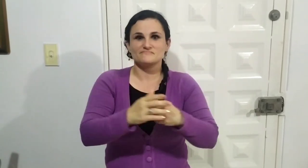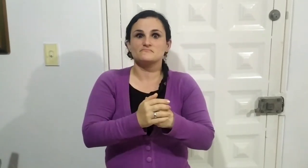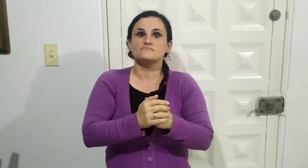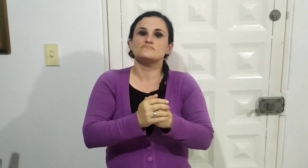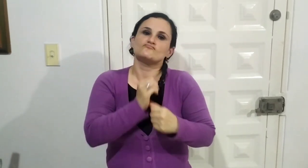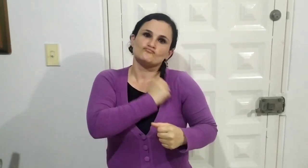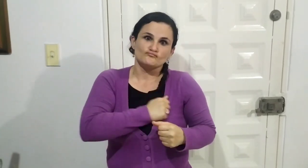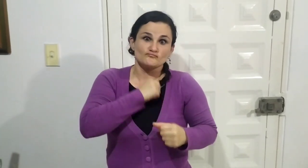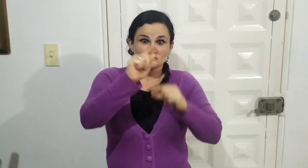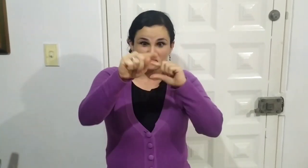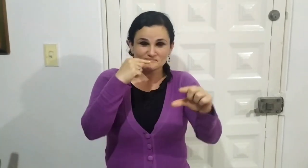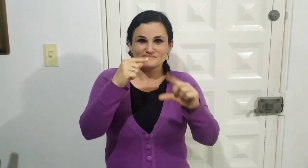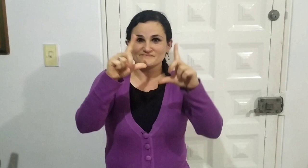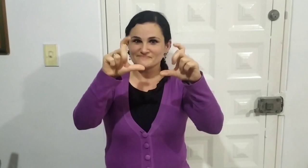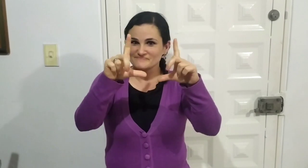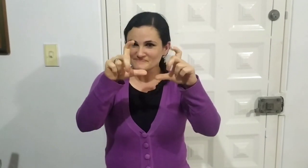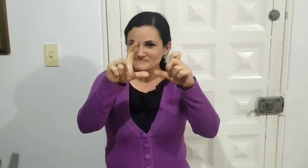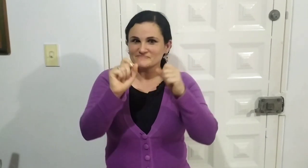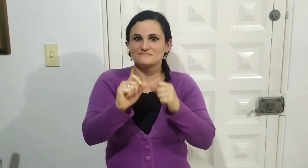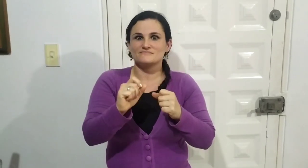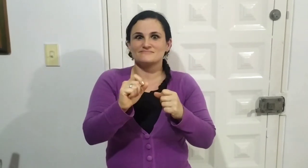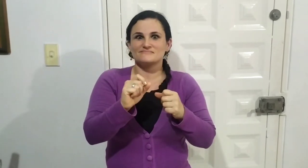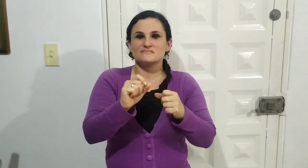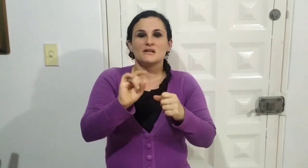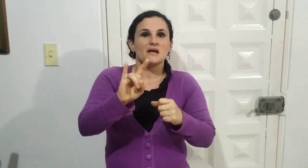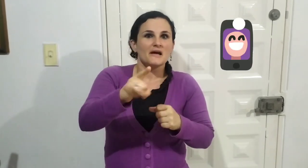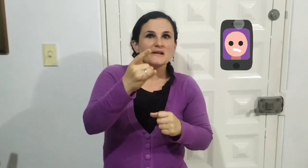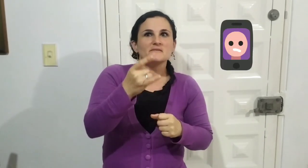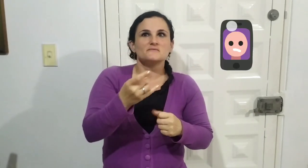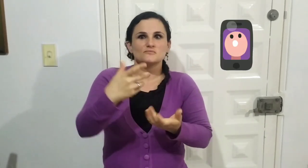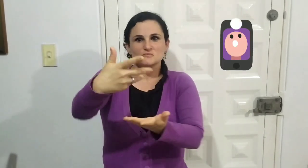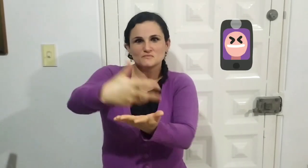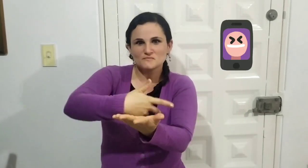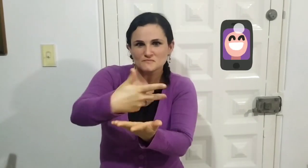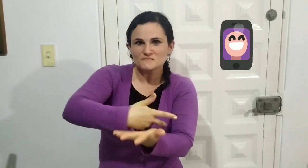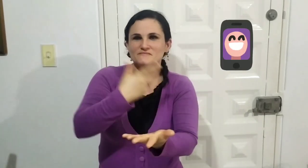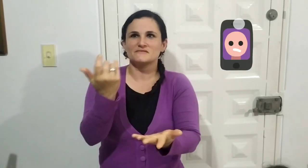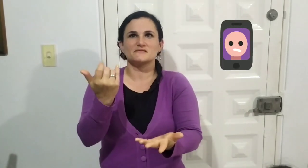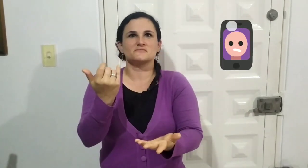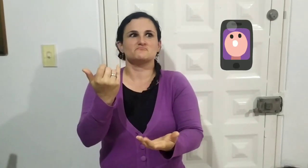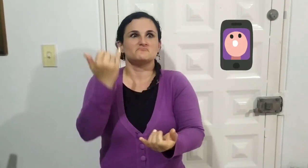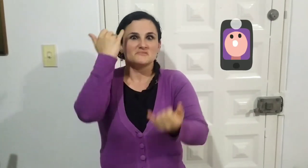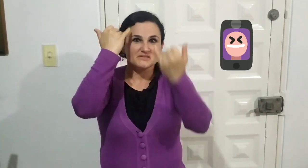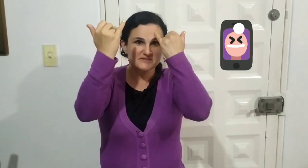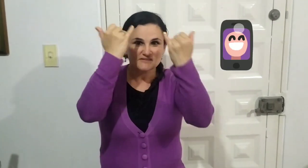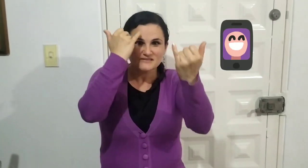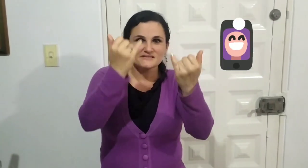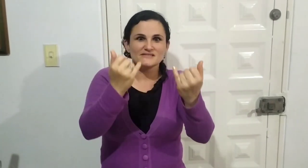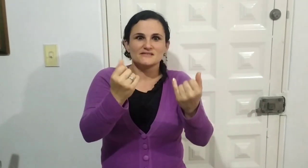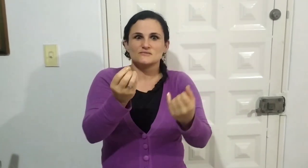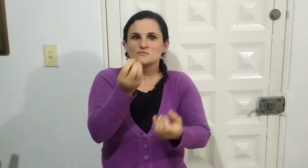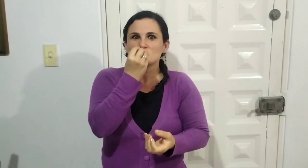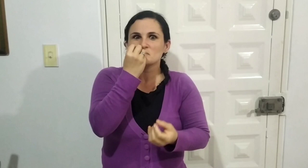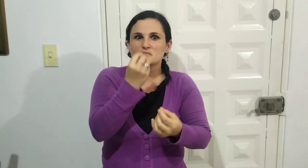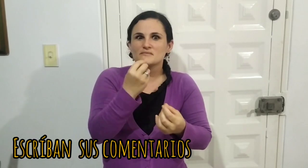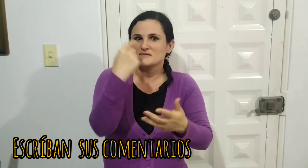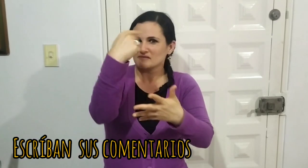casa. Por favor, no se olviden de enviarnos las fotos. También nos pueden escribir